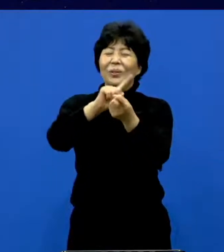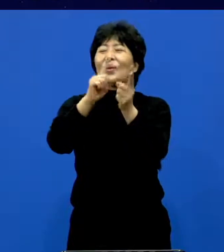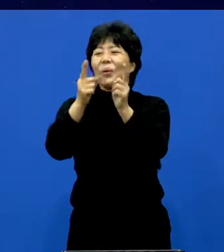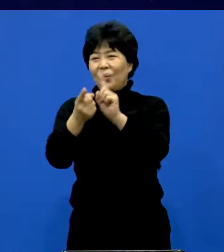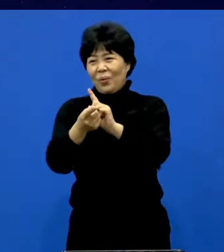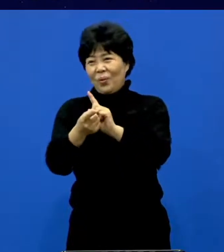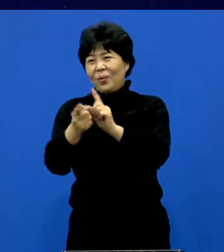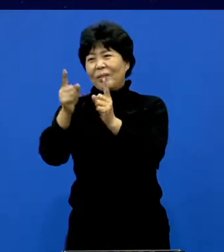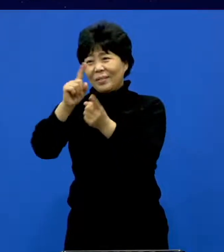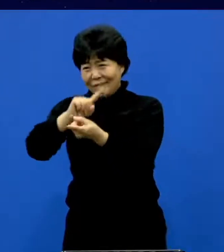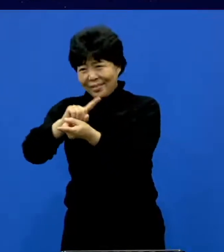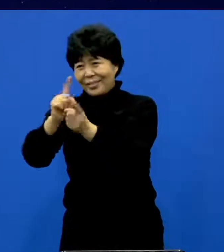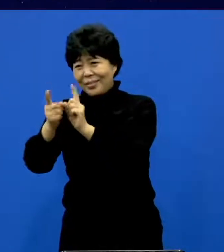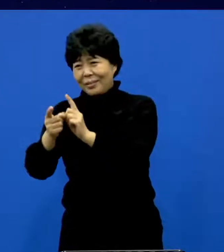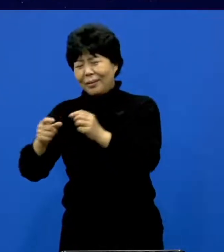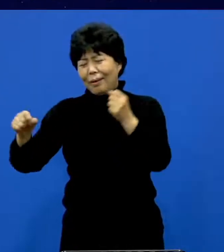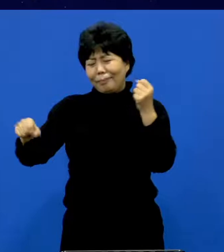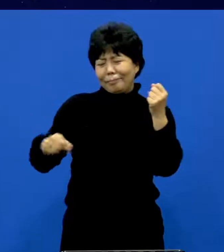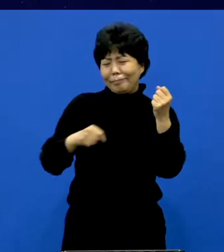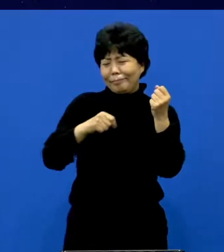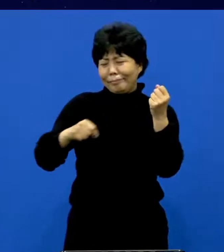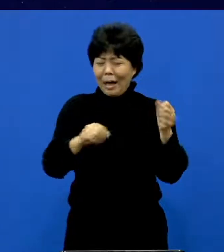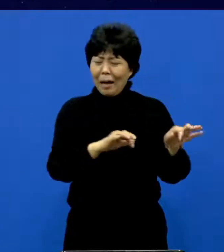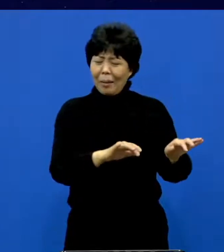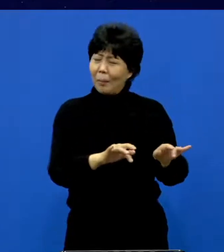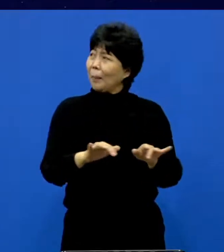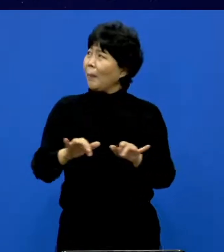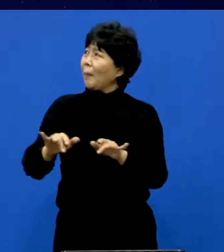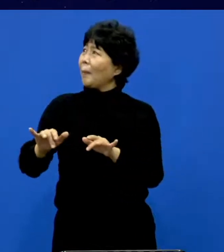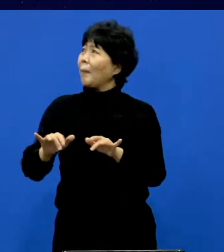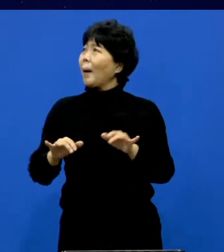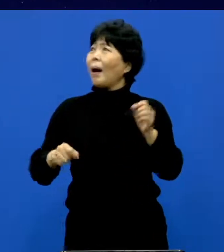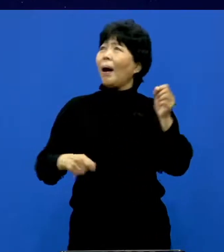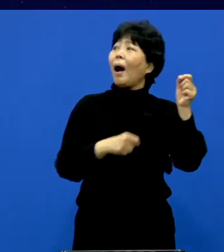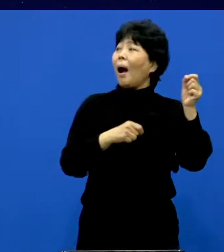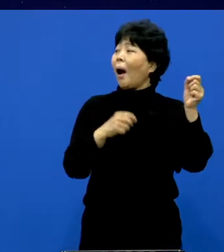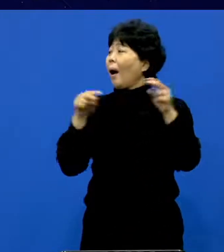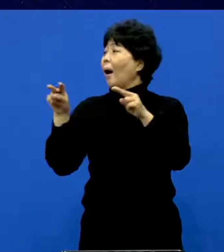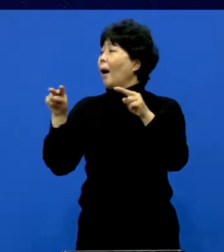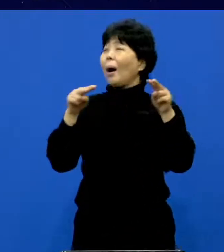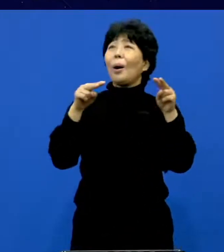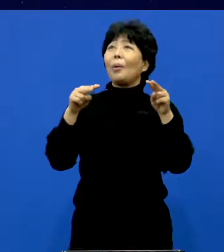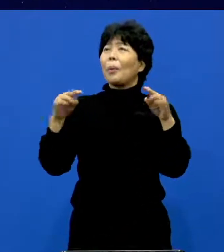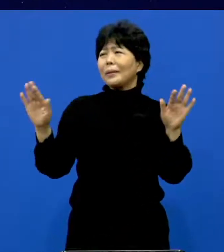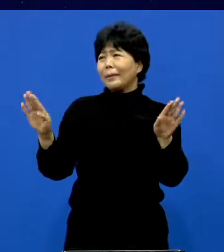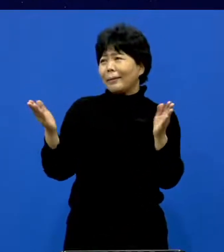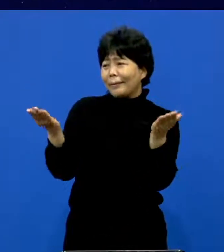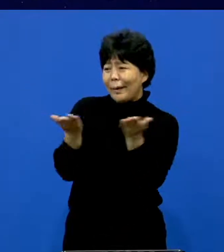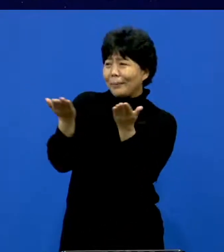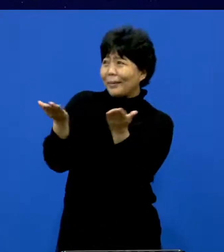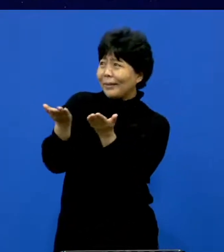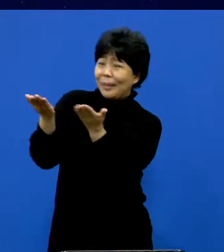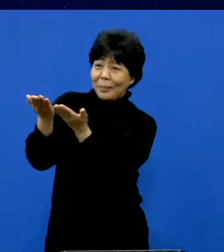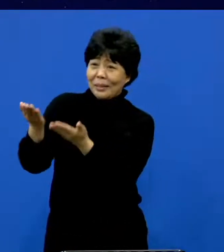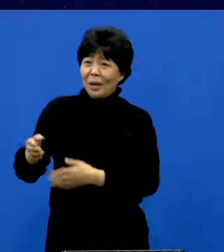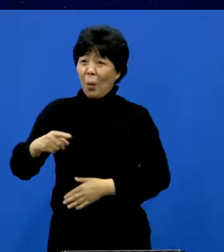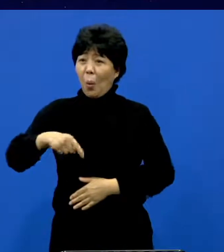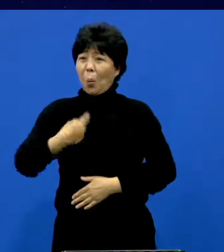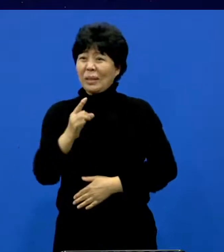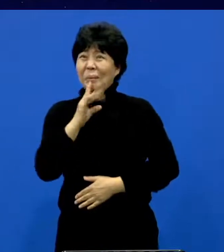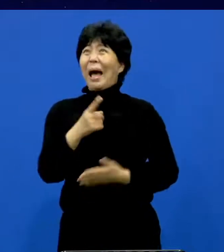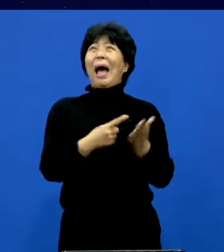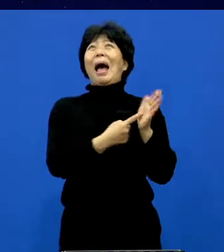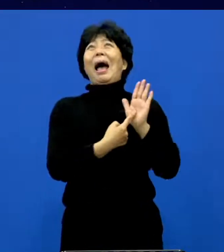오늘 또 이렇게 연주하는 걸 자세히 보면 서로 이게 눈길을 마주치죠, 그죠? 서로 굉장히 민감하게 자기 혼자 한 게